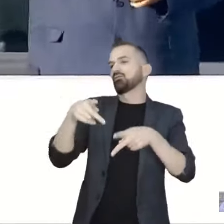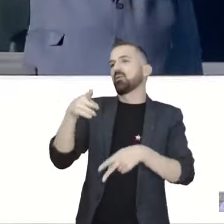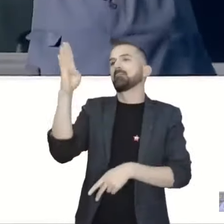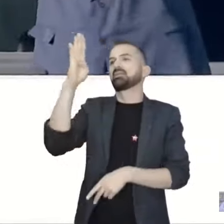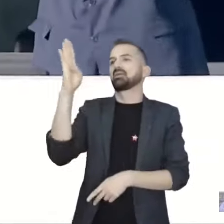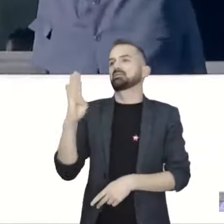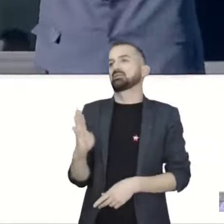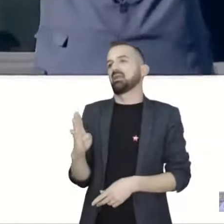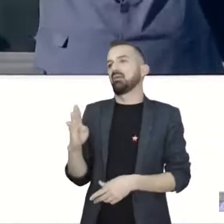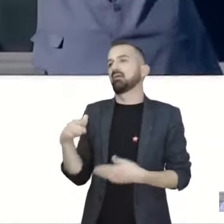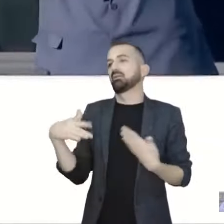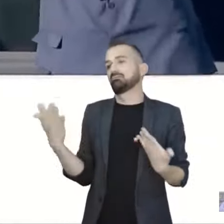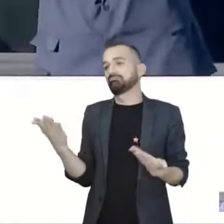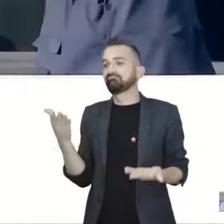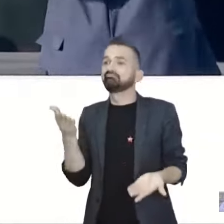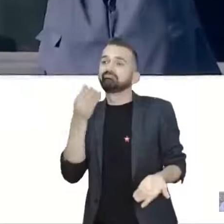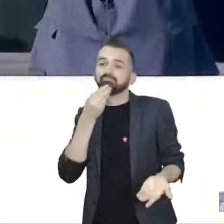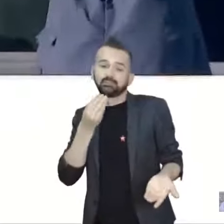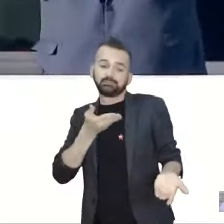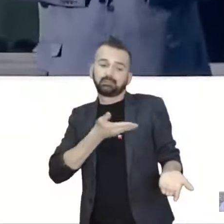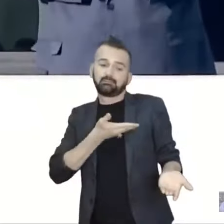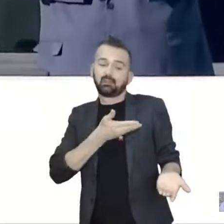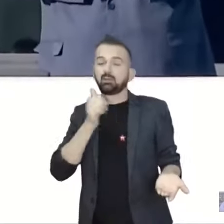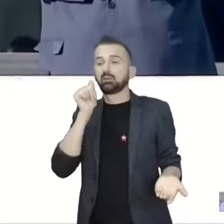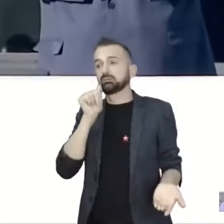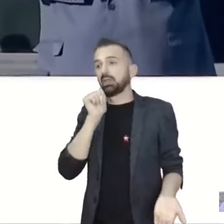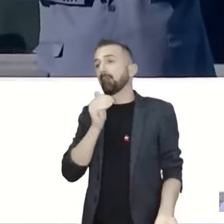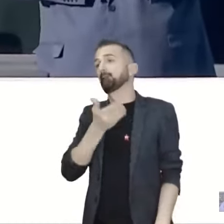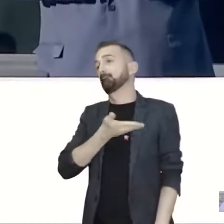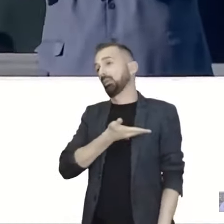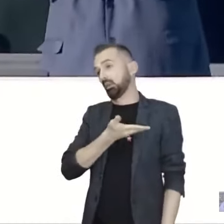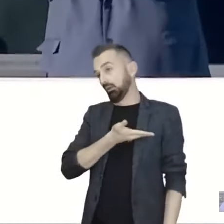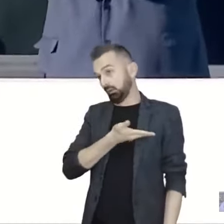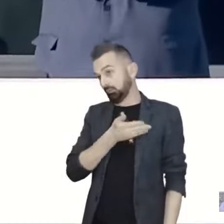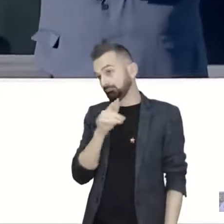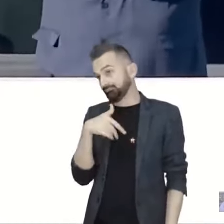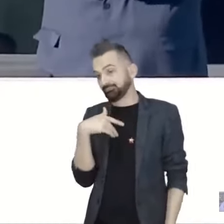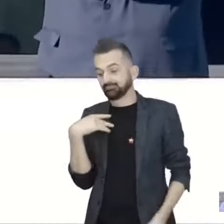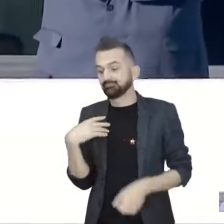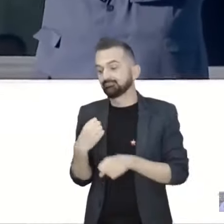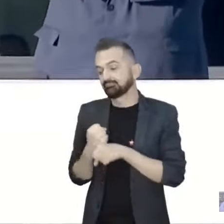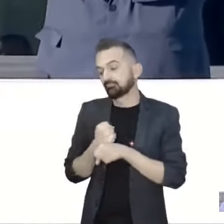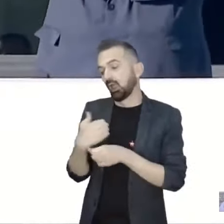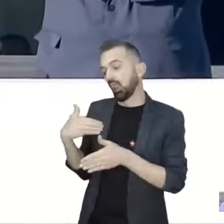amigos e minhas amigas, nesses últimos anos,